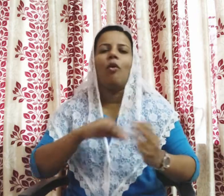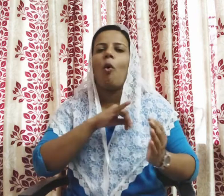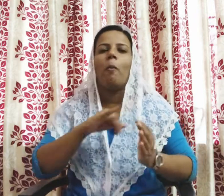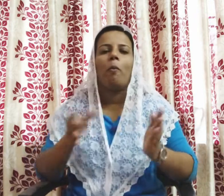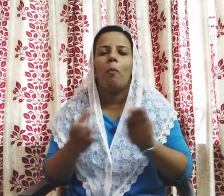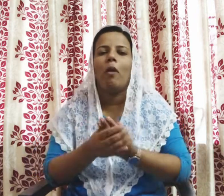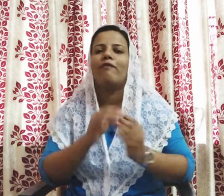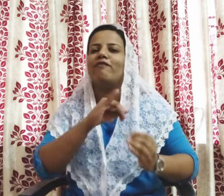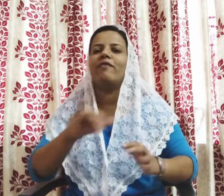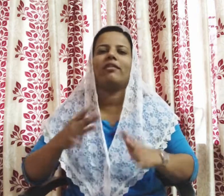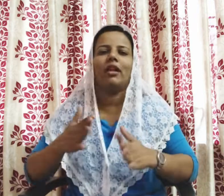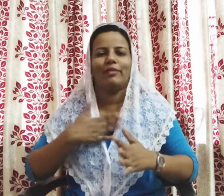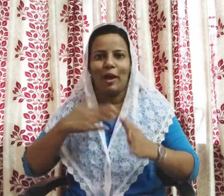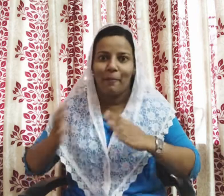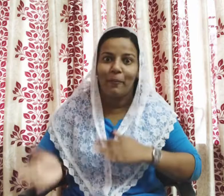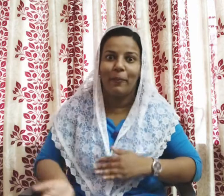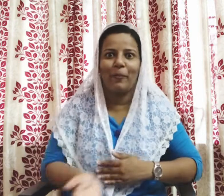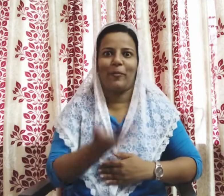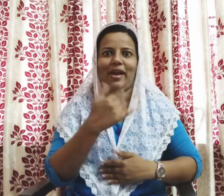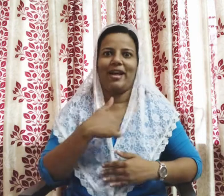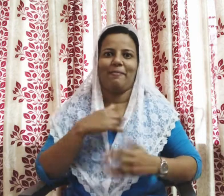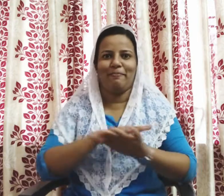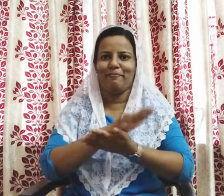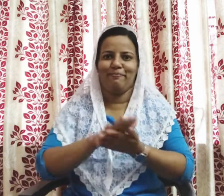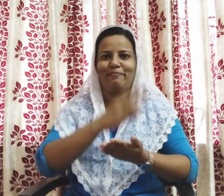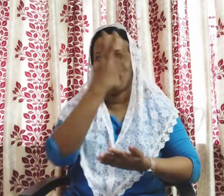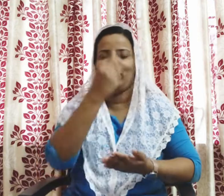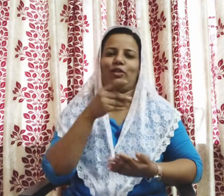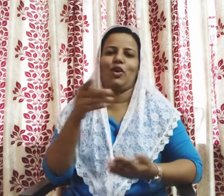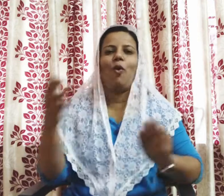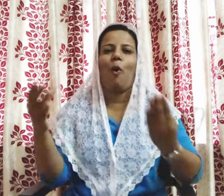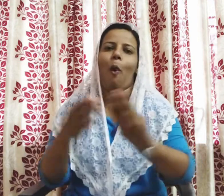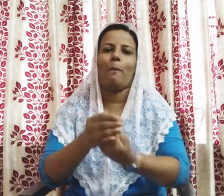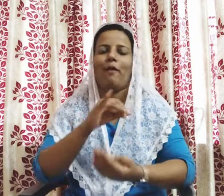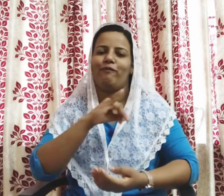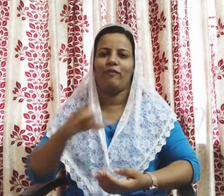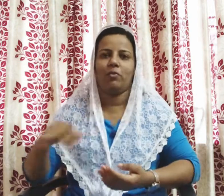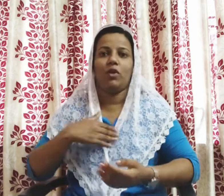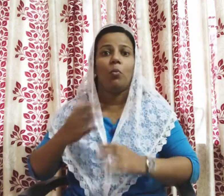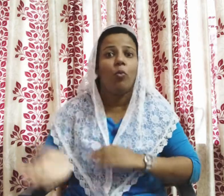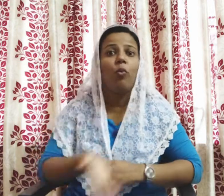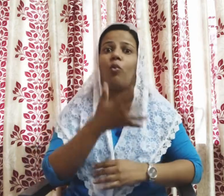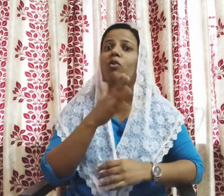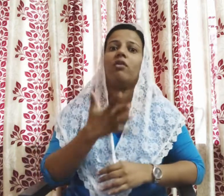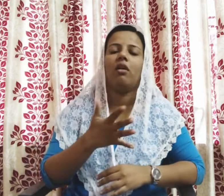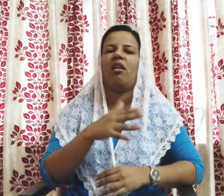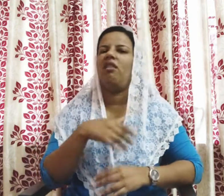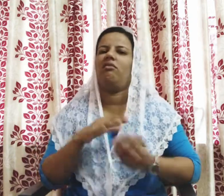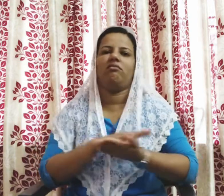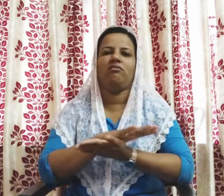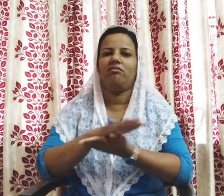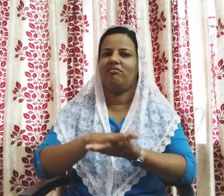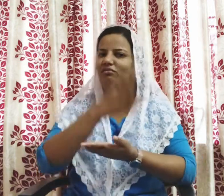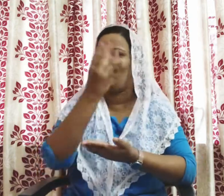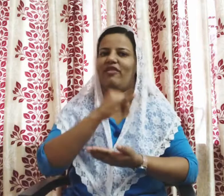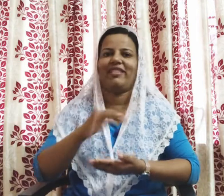വരികയില്ല. അമേൻ. ഞാൻ പോയാൽ അവൻ നിങ്ങളുടെ അടുക്കലായി, അവനെ നിങ്ങളുടെ അടുക്കലയക്കും. അപ്പം യേശു ക്രിസ്തു പിതാവിൻ്റെ അടുക്കലേക്ക്